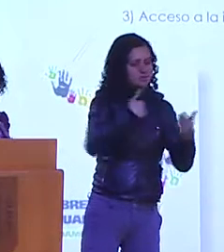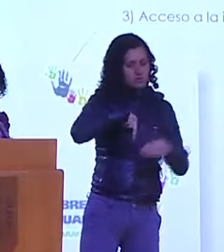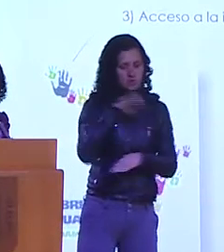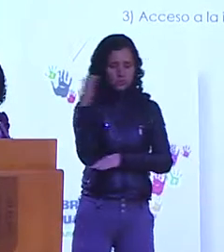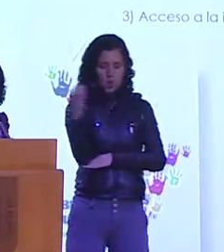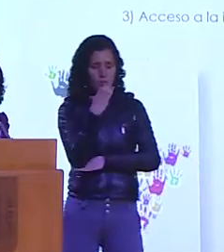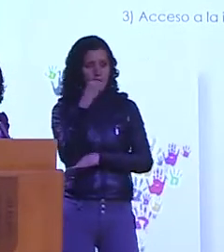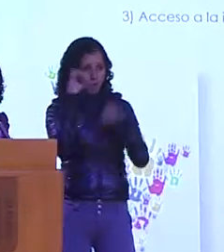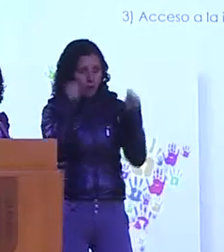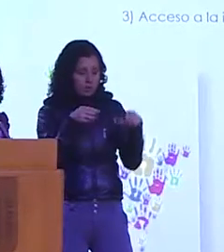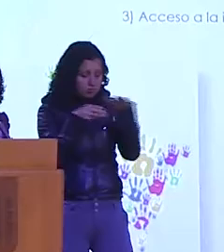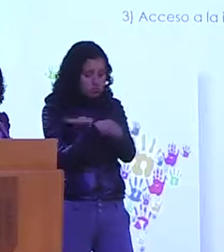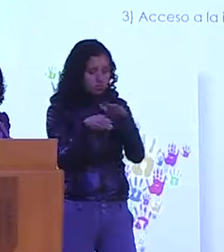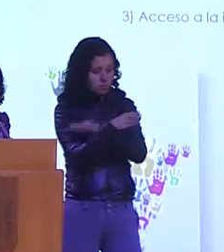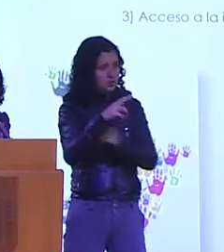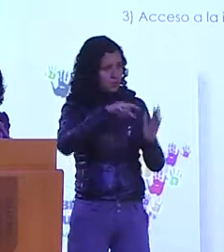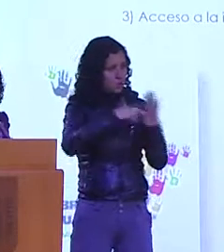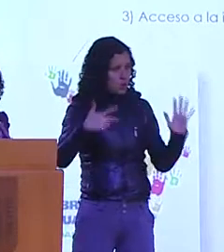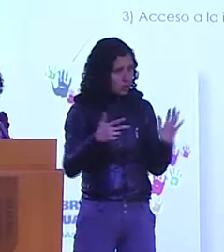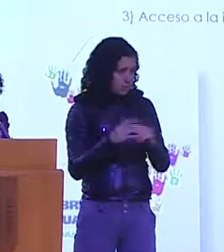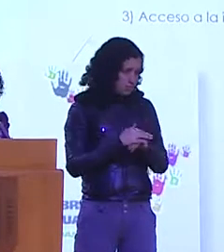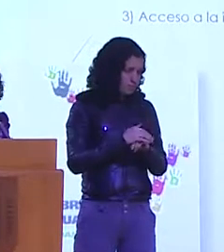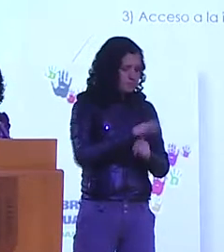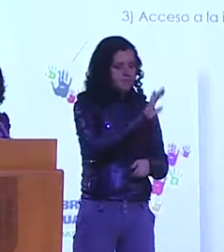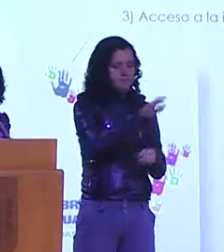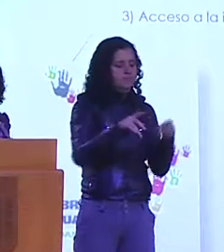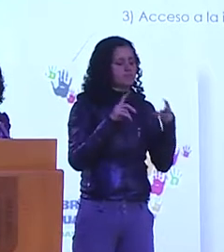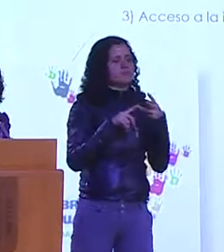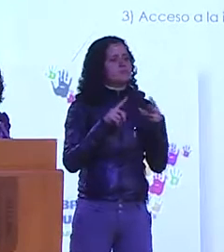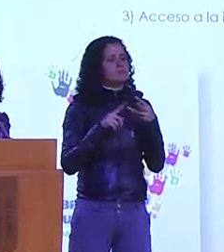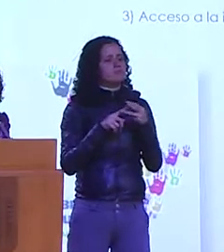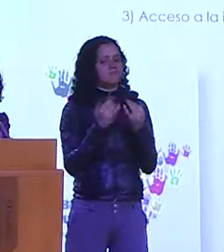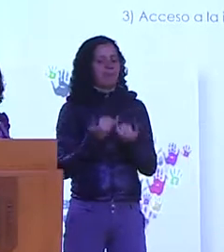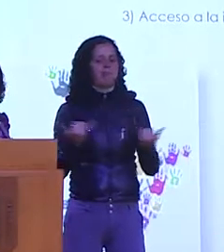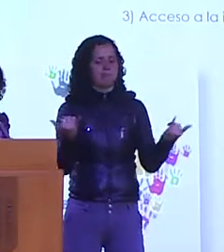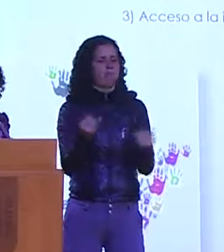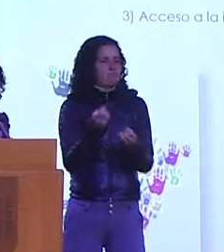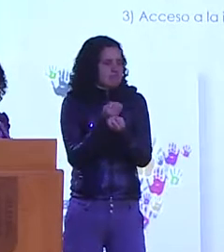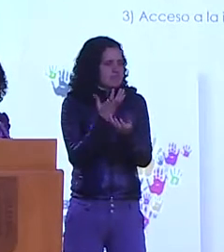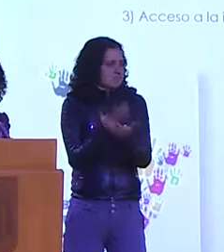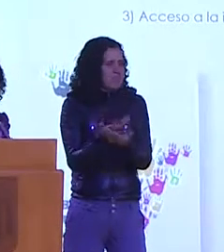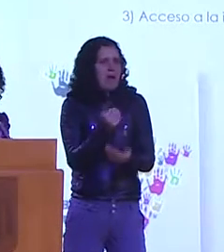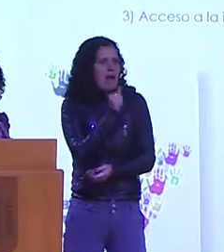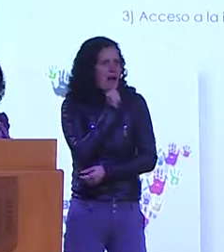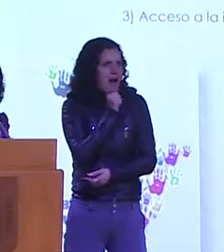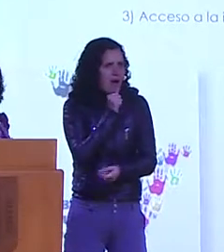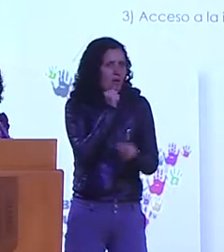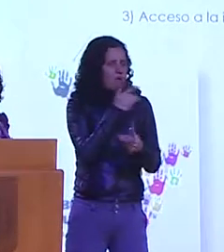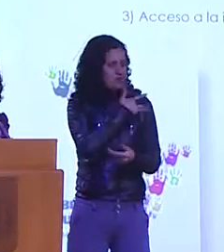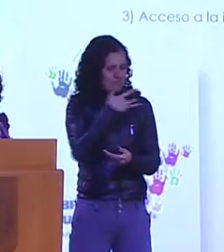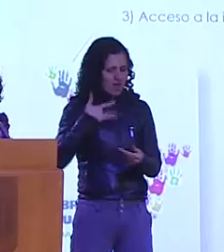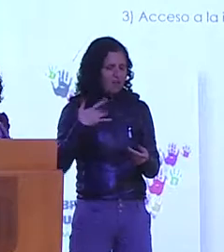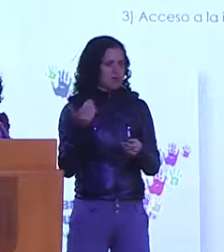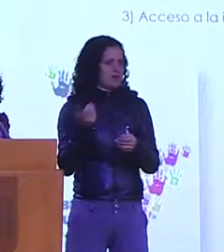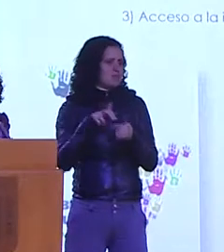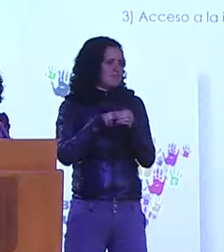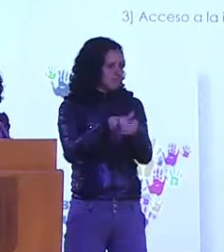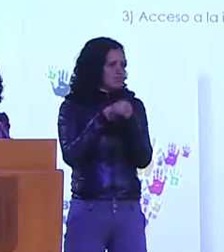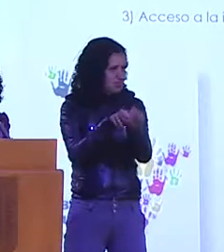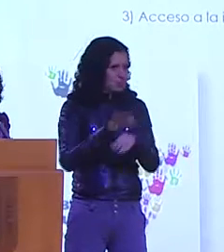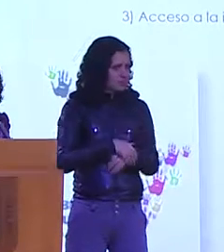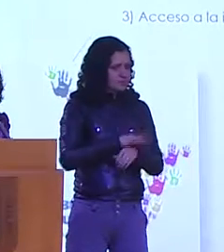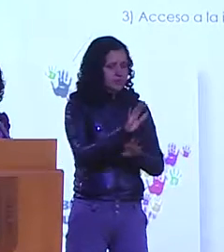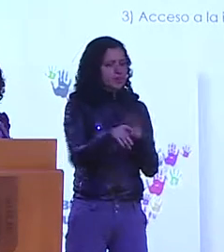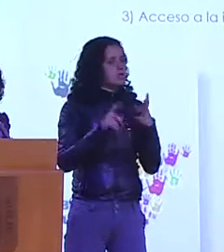colombianos a la tecnología? Tercero, infraestructura física, agua, saneamiento, transporte.